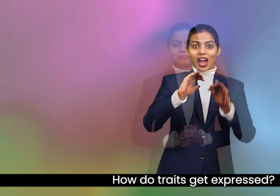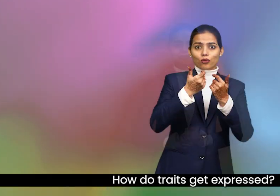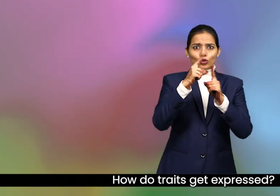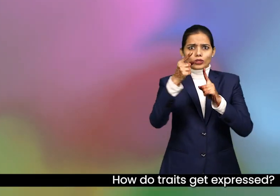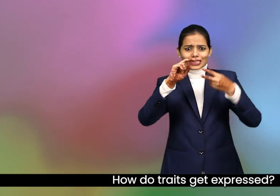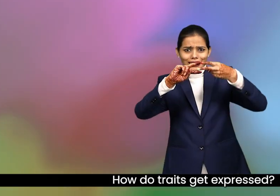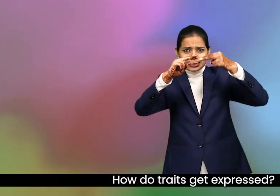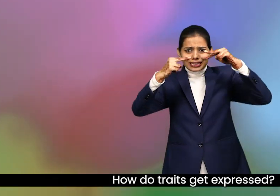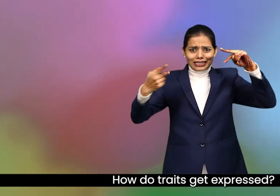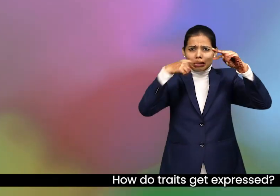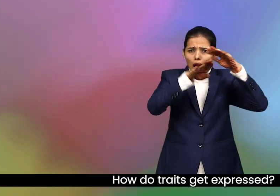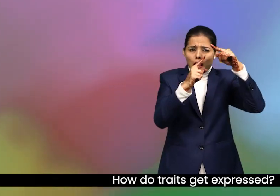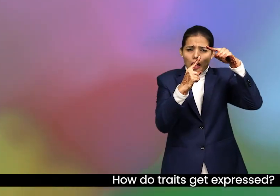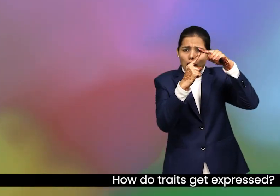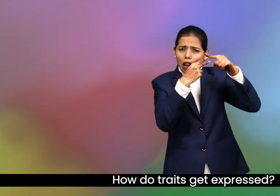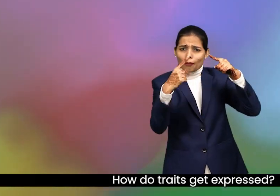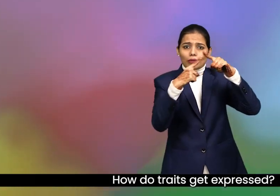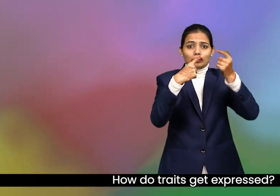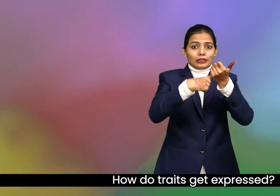பண்புகள் traits get எவ்வாறு expressed? வெளிப்படுத்தப்படுகின்றன?